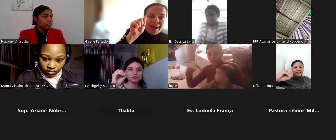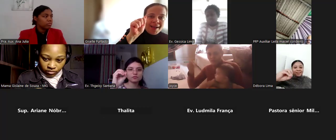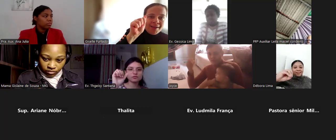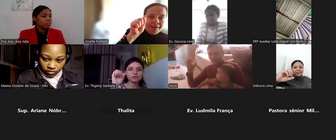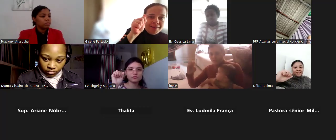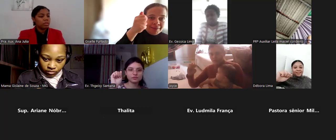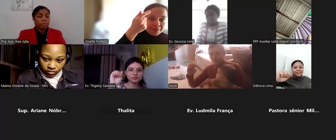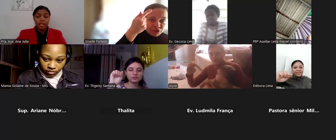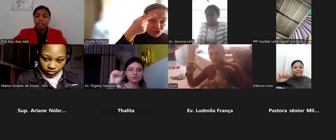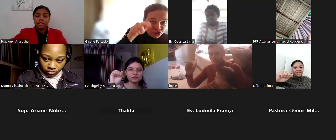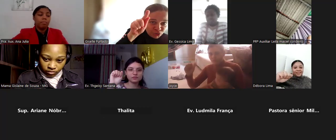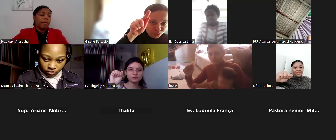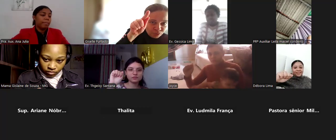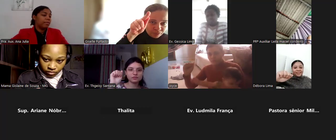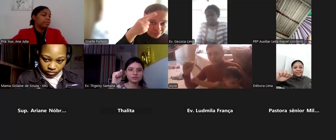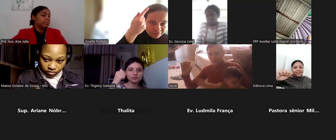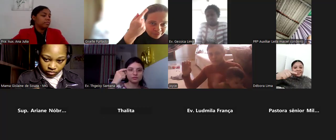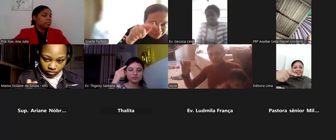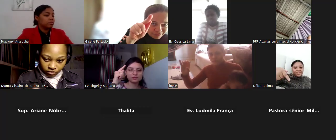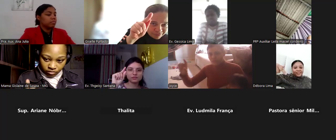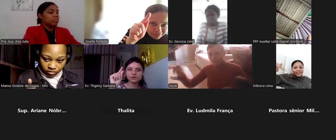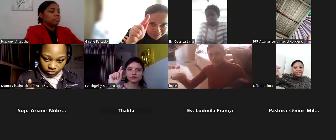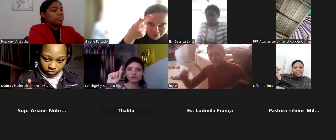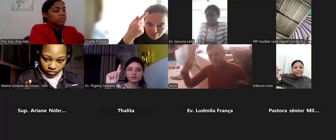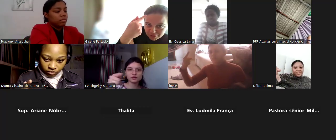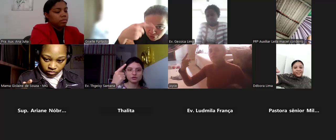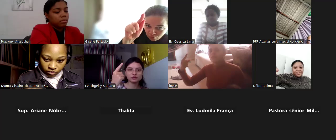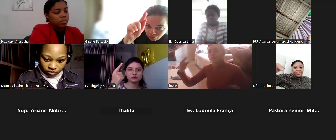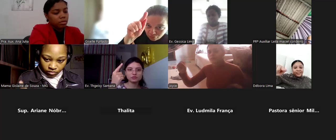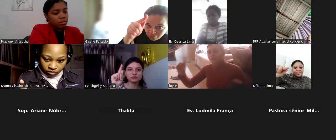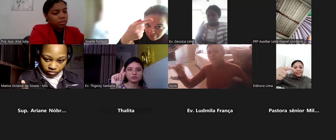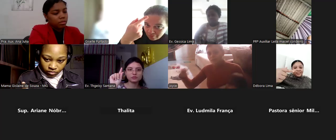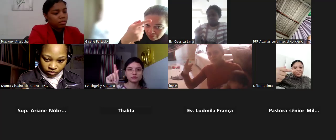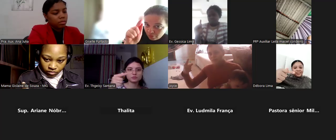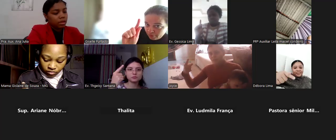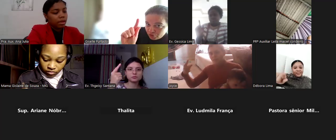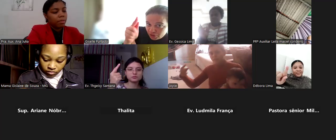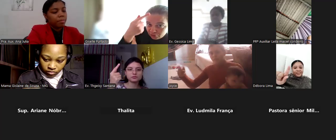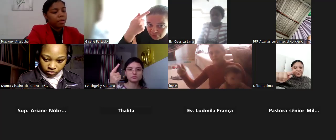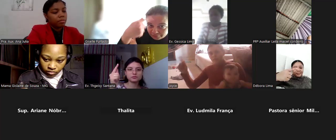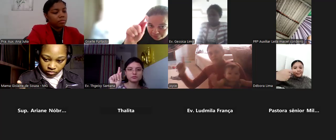J-O-A, tio. Vou fazer só o indicador,